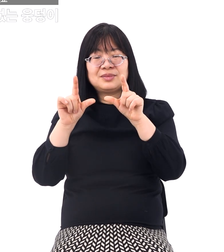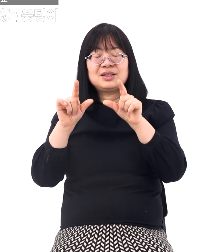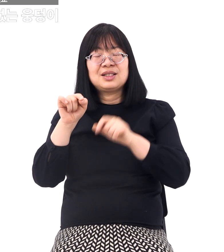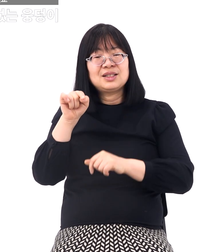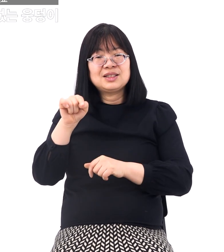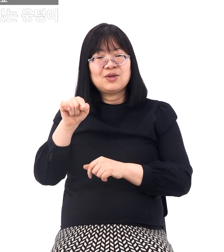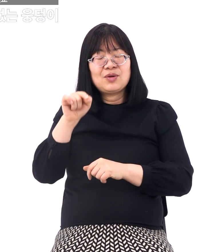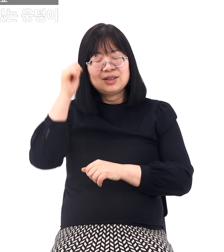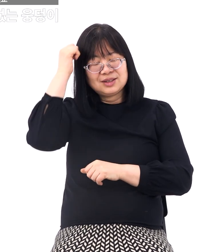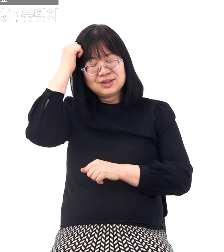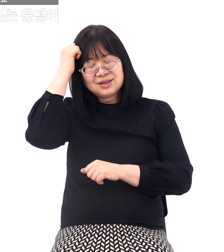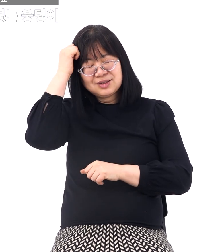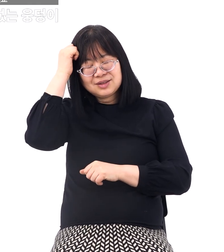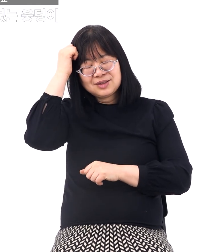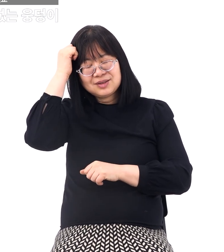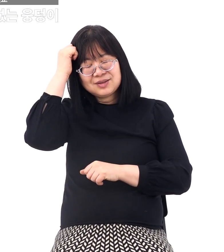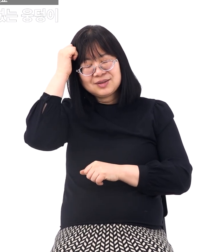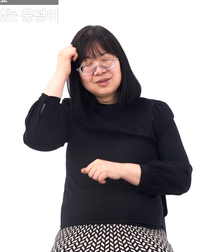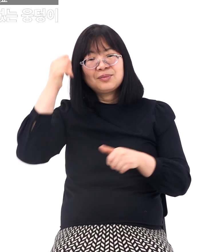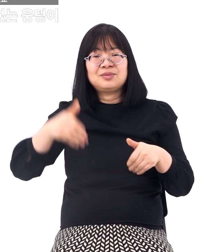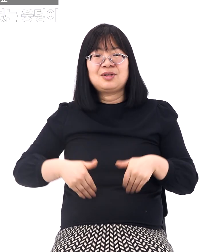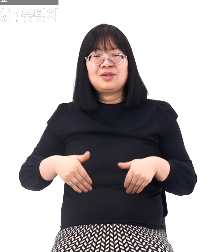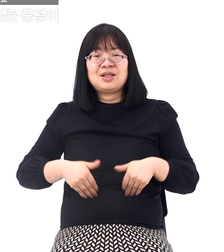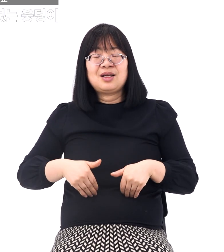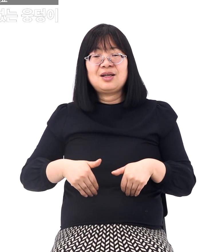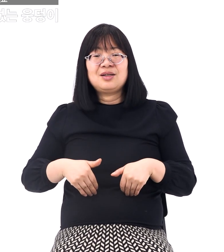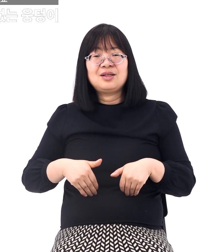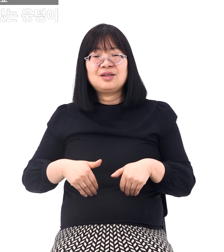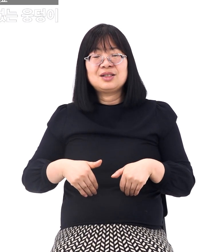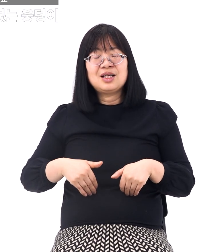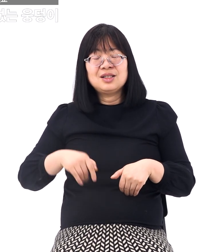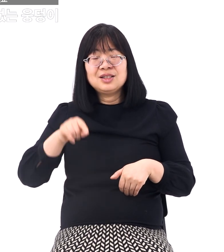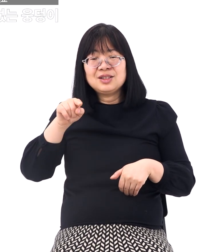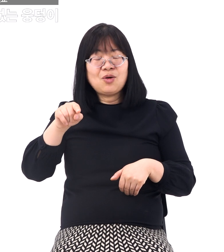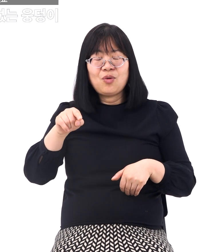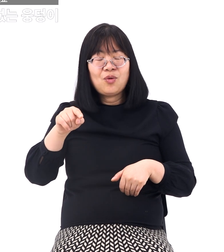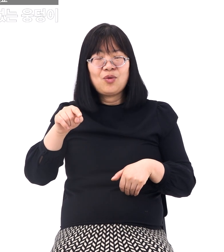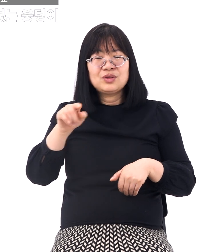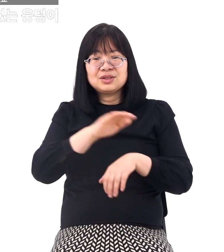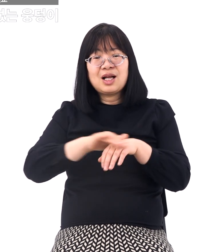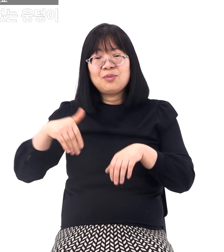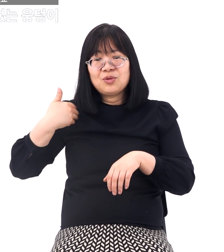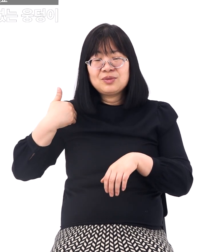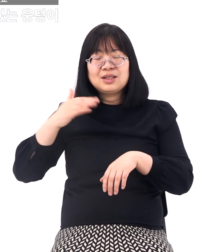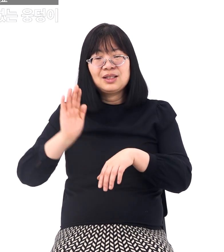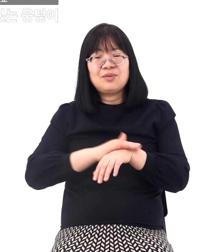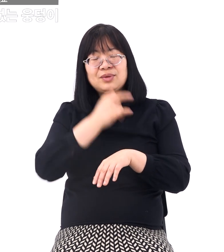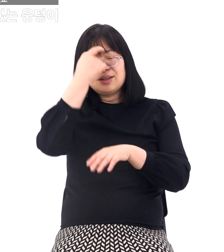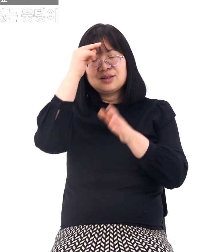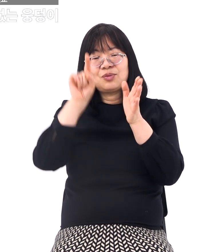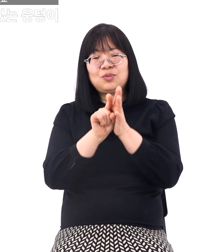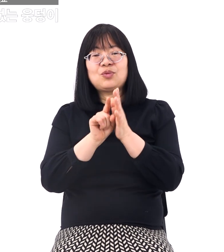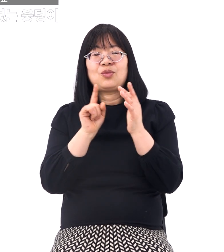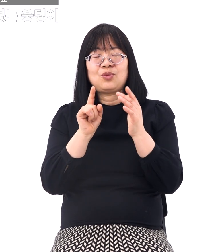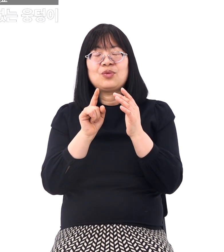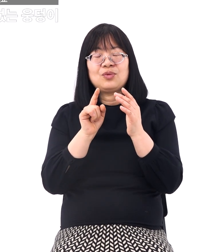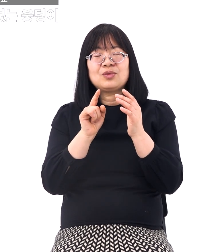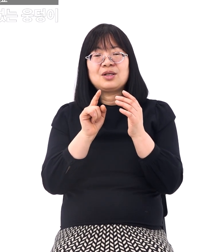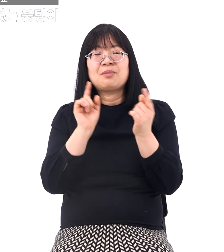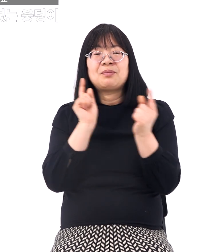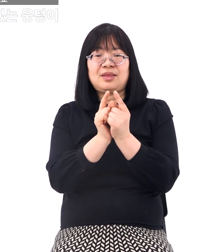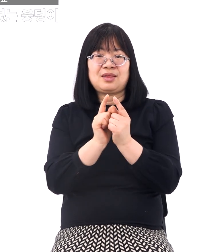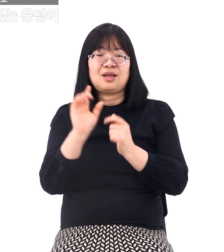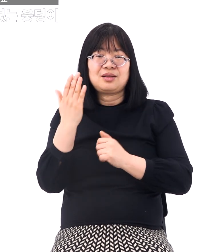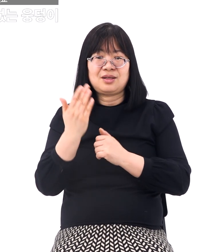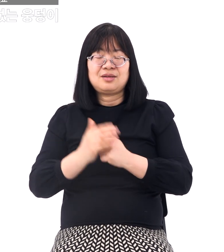부분을 놓치면 잘못된 기독교를 대망할 수밖에 없습니다.